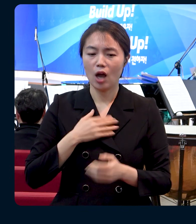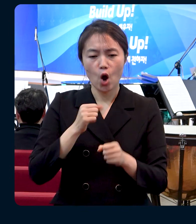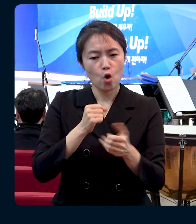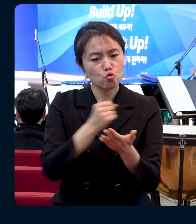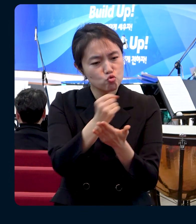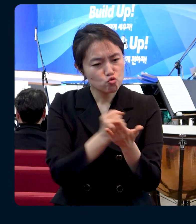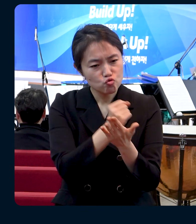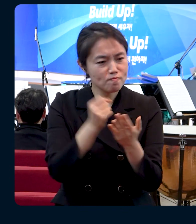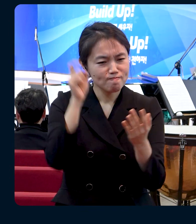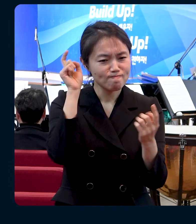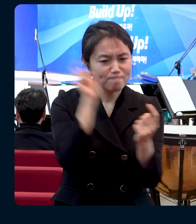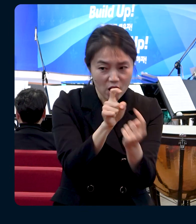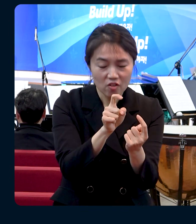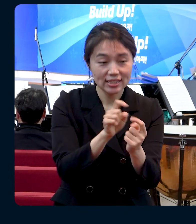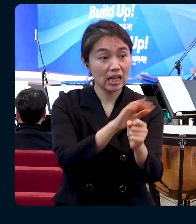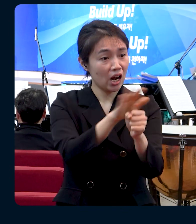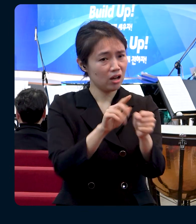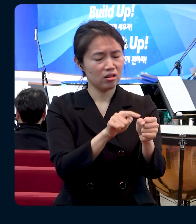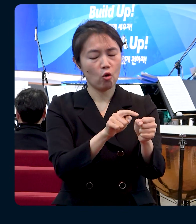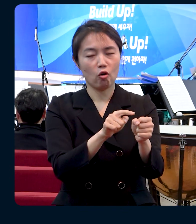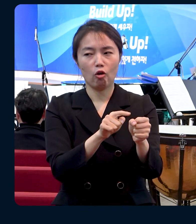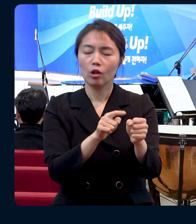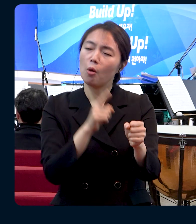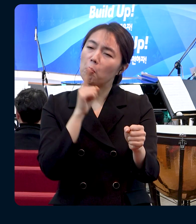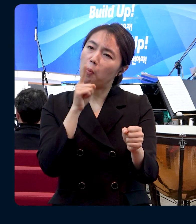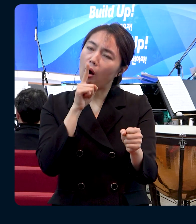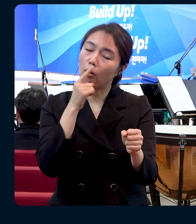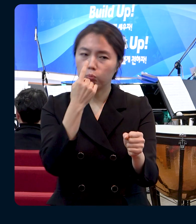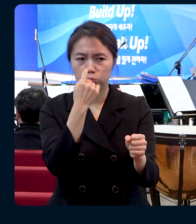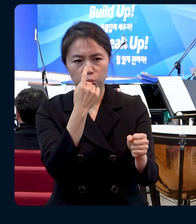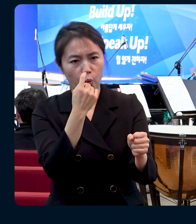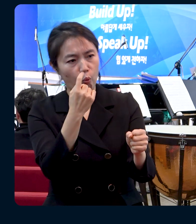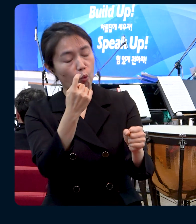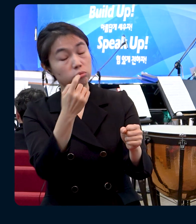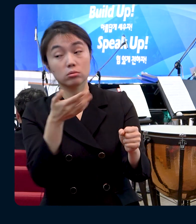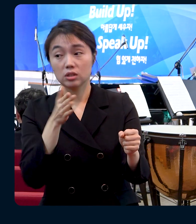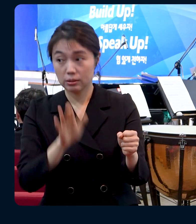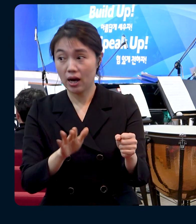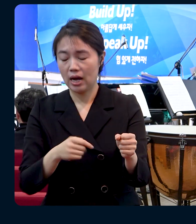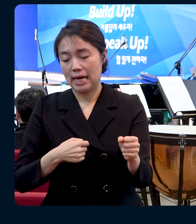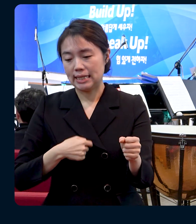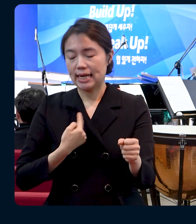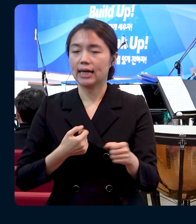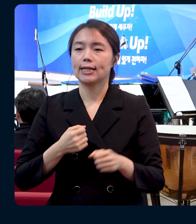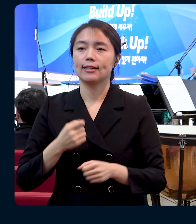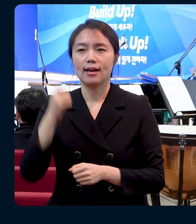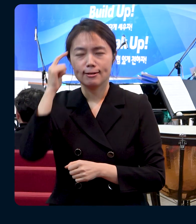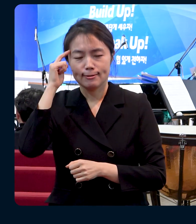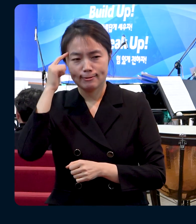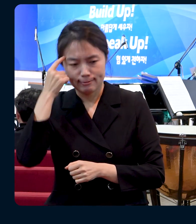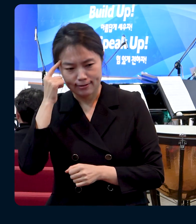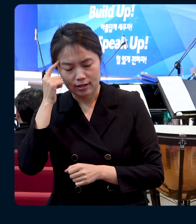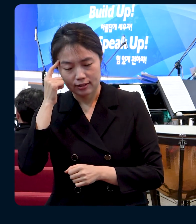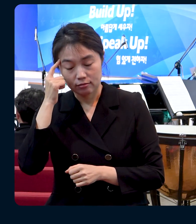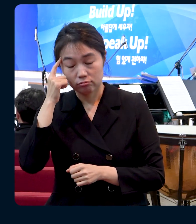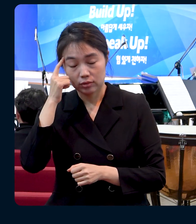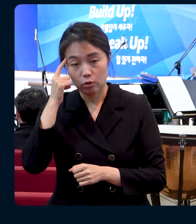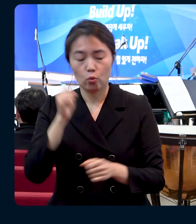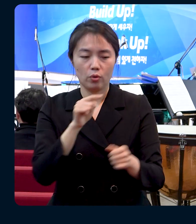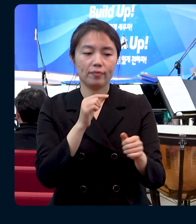운명을 사랑한다, 말은 멋있어 보일지 모르겠지만, 예, 그러나 그건 뭐 자기의 의지로 그렇게 한다고